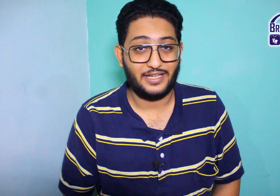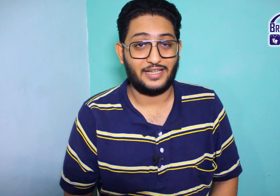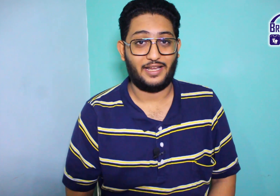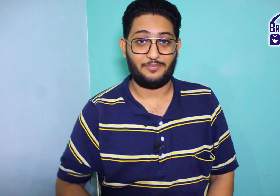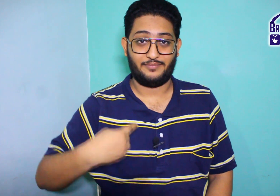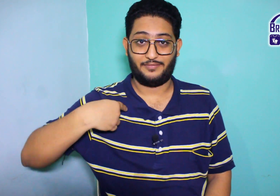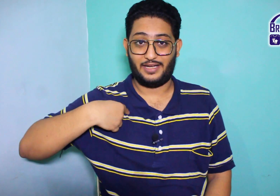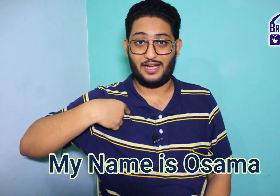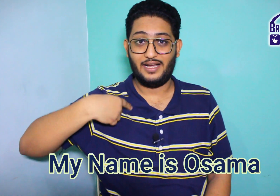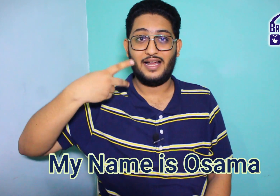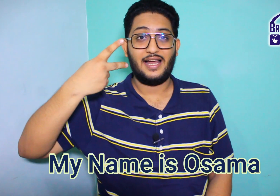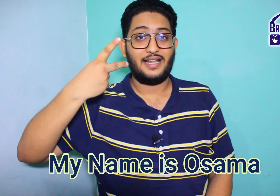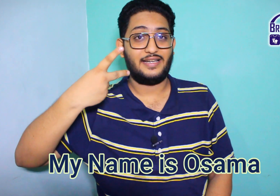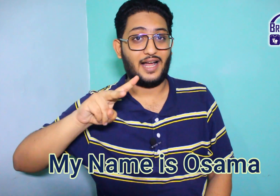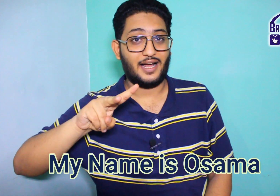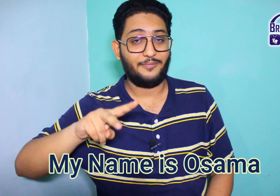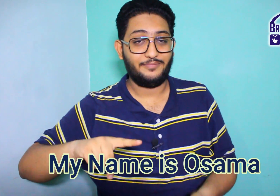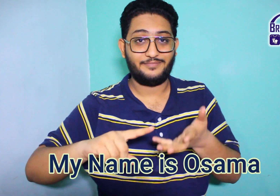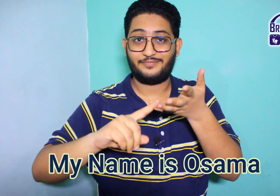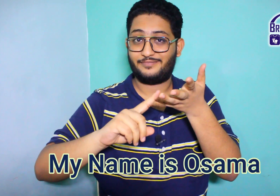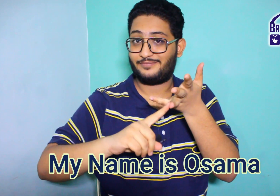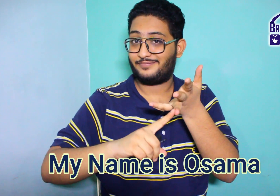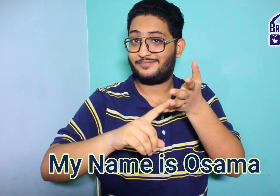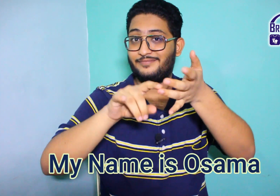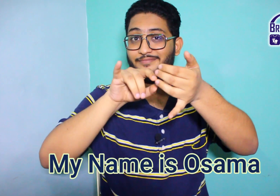भेजेंगे, यानी मेरा नाम